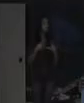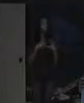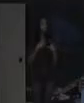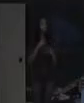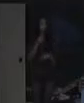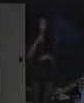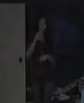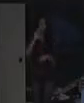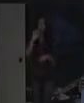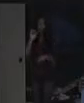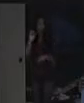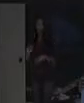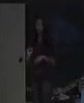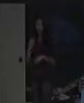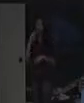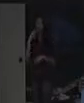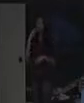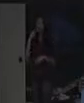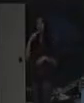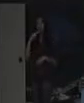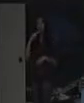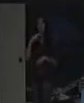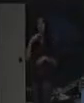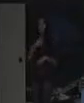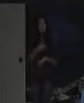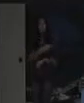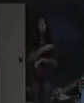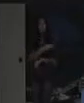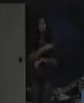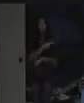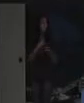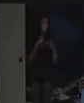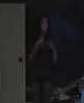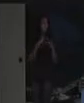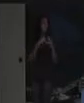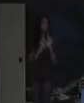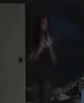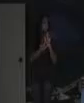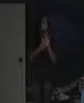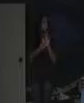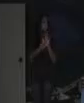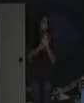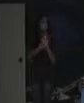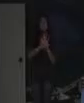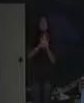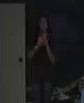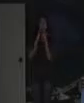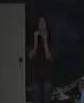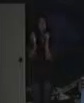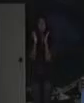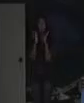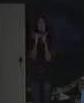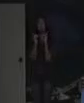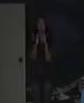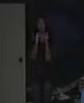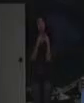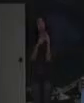Paiva, vereador signatário, membro desta casa, colenda Câmara, no uso de suas atribuições,